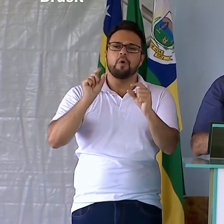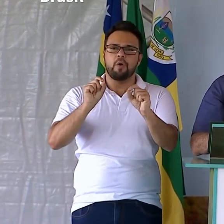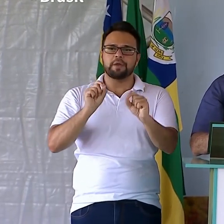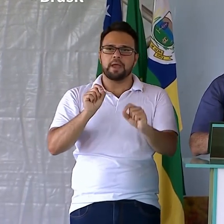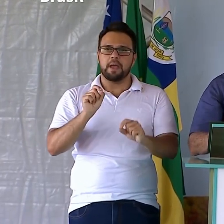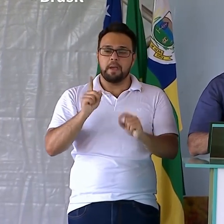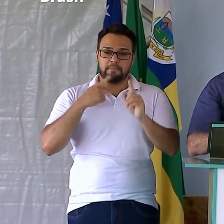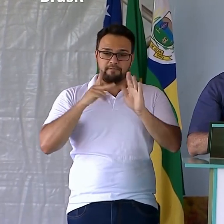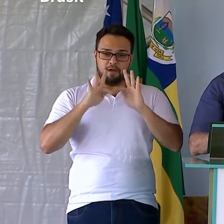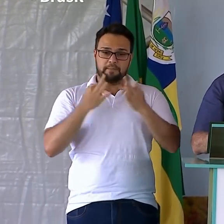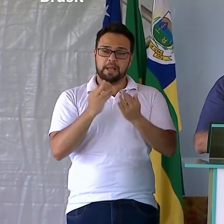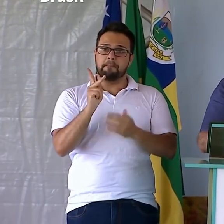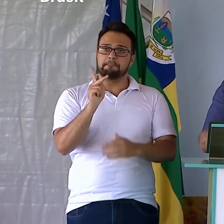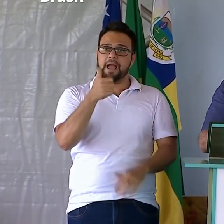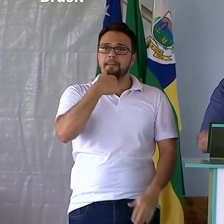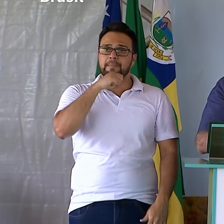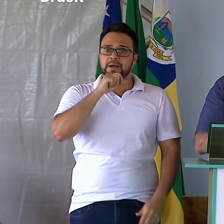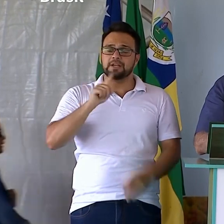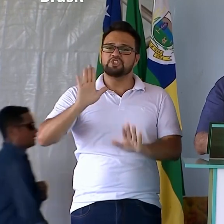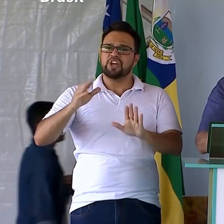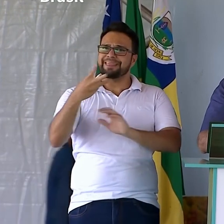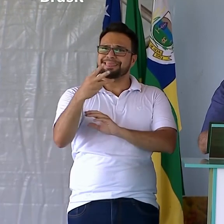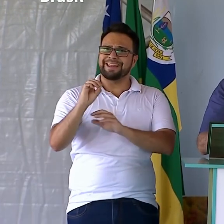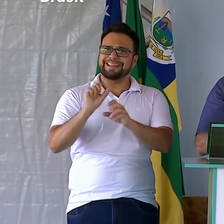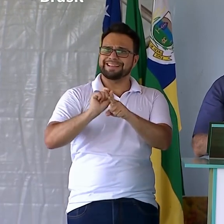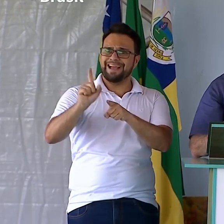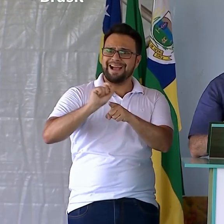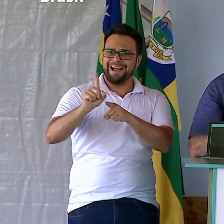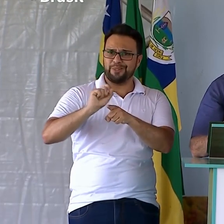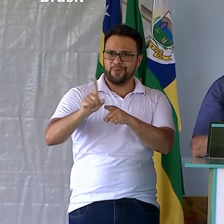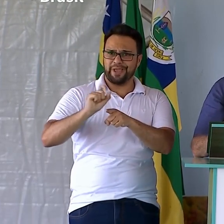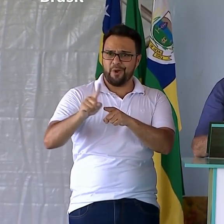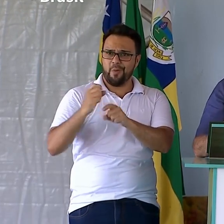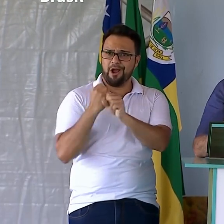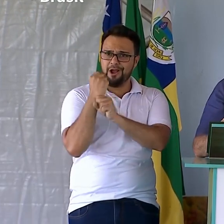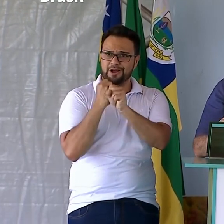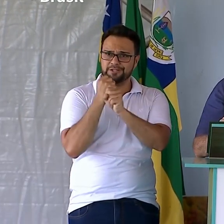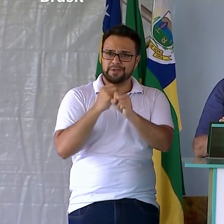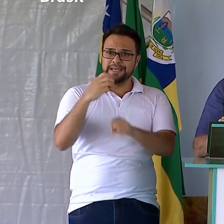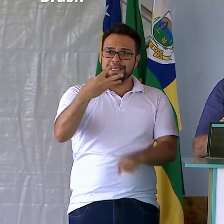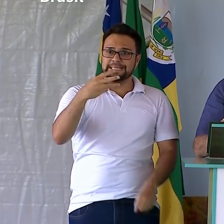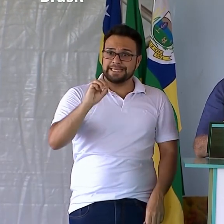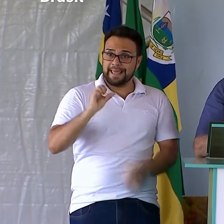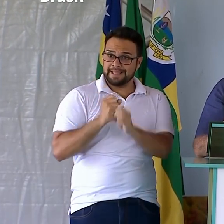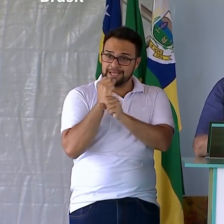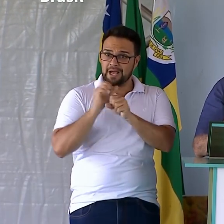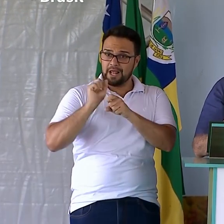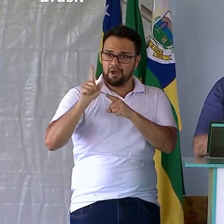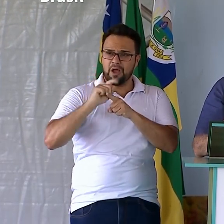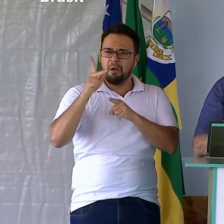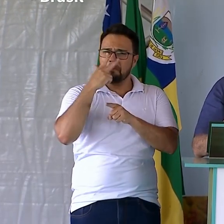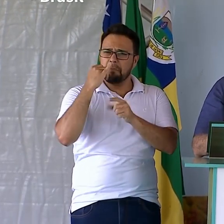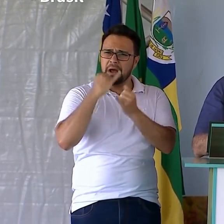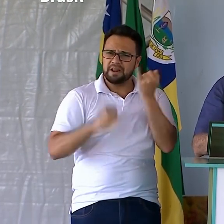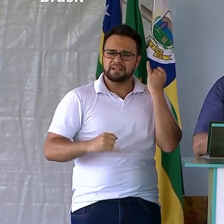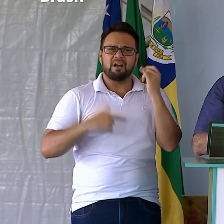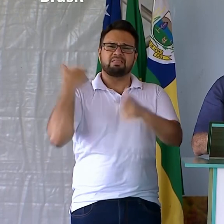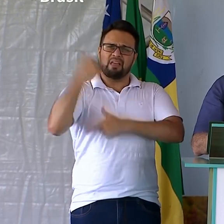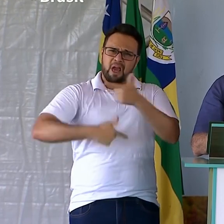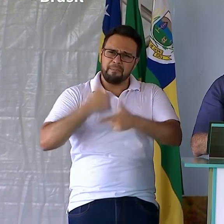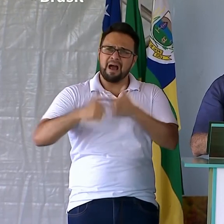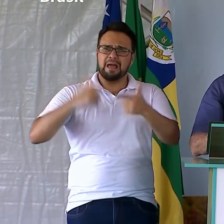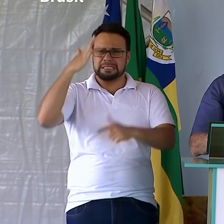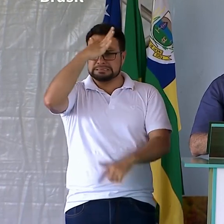por 30 anos de aluguel. É algo parecido com o que vocês viviam aqui. Trabalhavam,